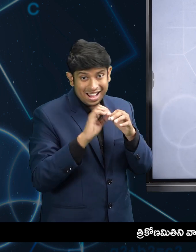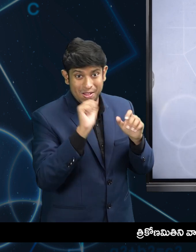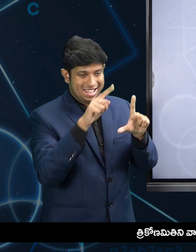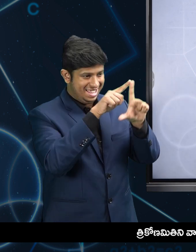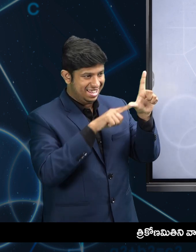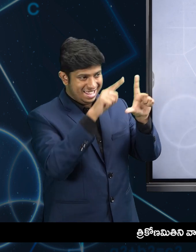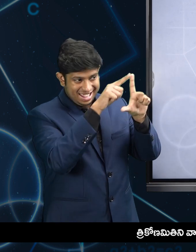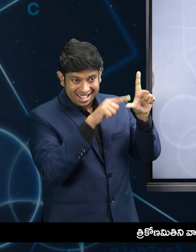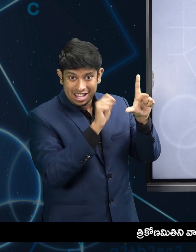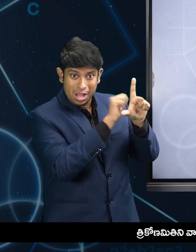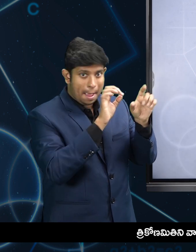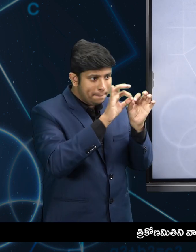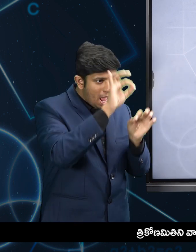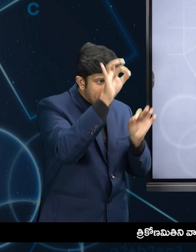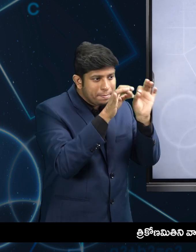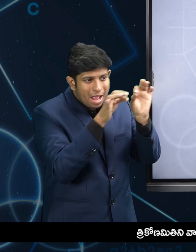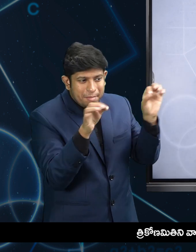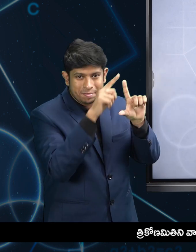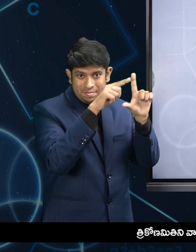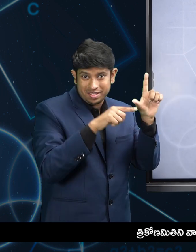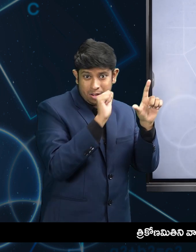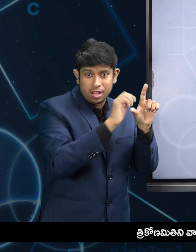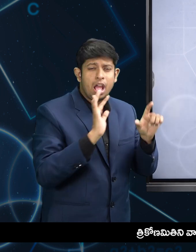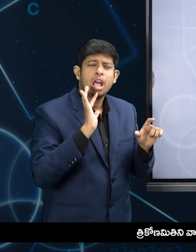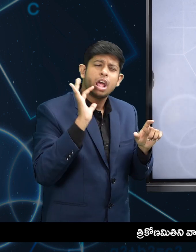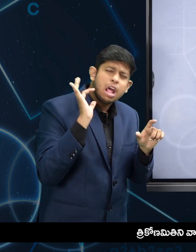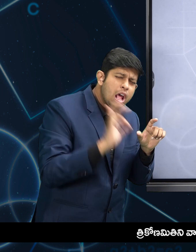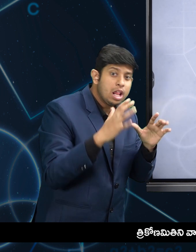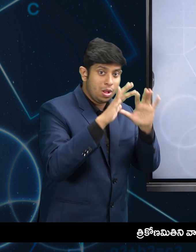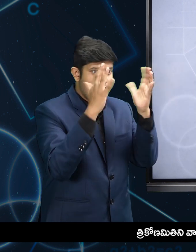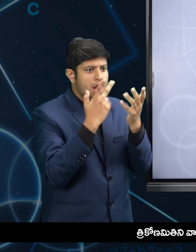త్రికోణమితిని వాస్తవ ప్రపంచ దృశ్యాలు మరియు కొలతలకు సంబంధించినవి.